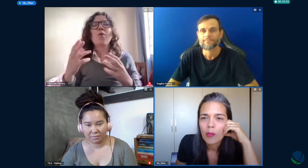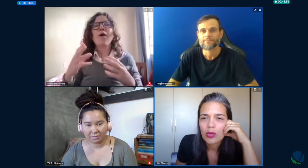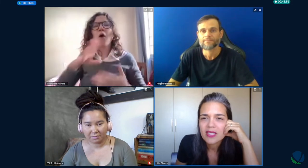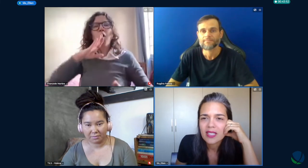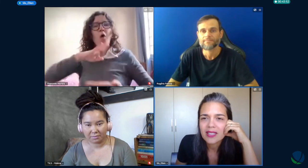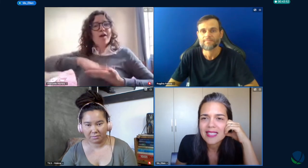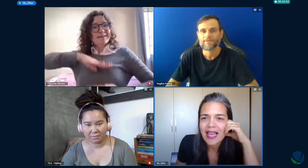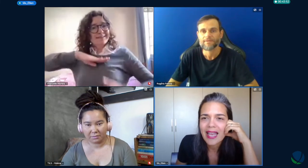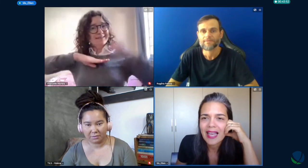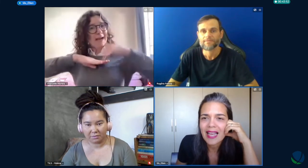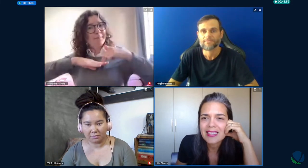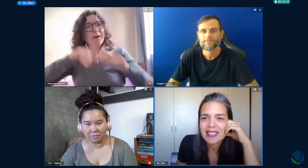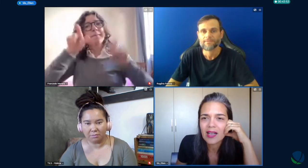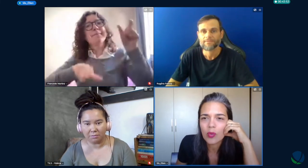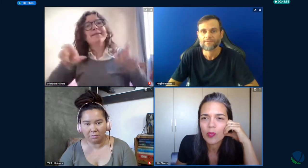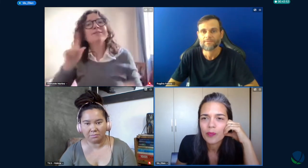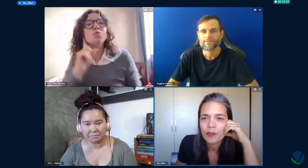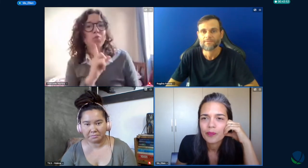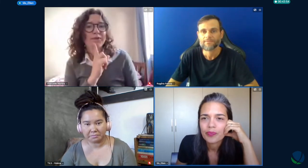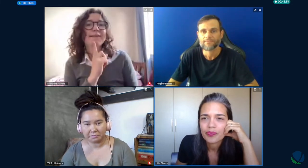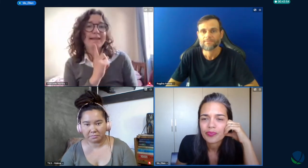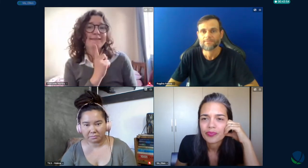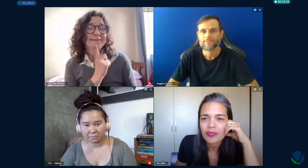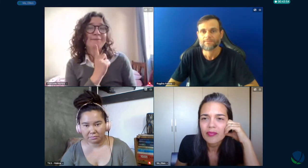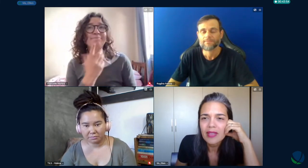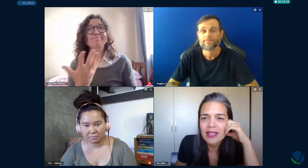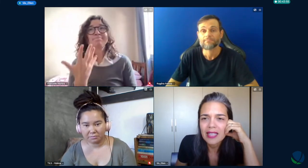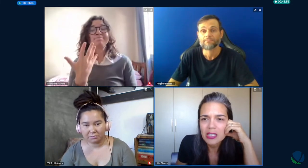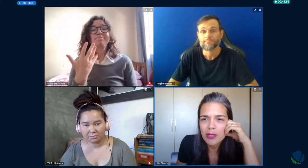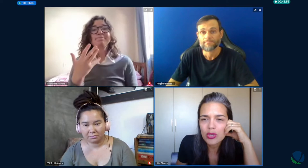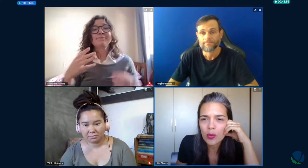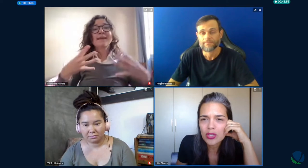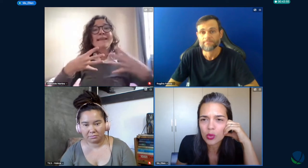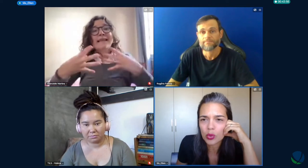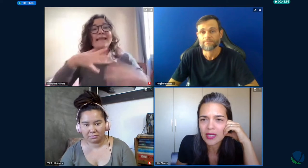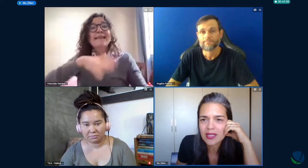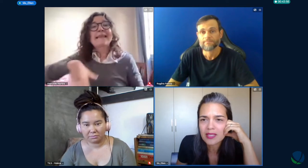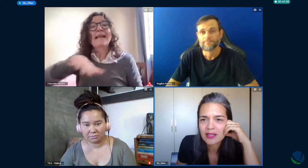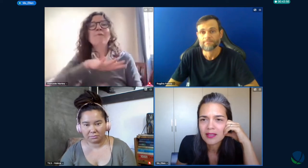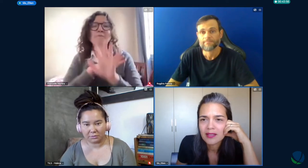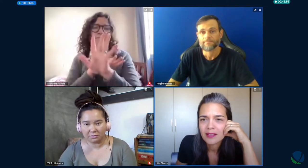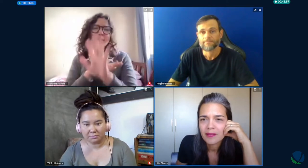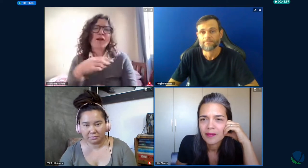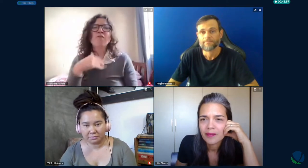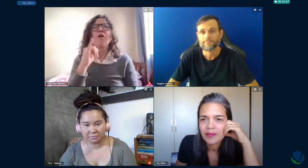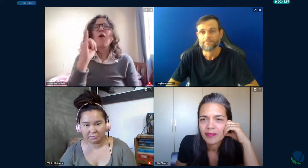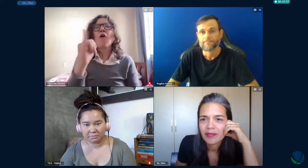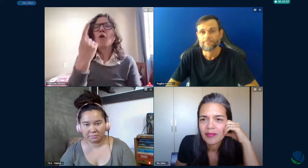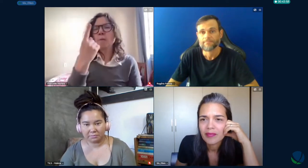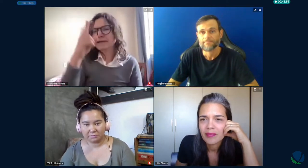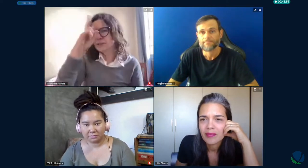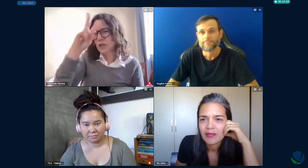parágrafo mostrando essa relação das pessoas surdas.